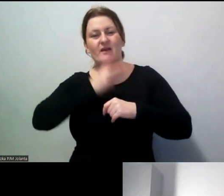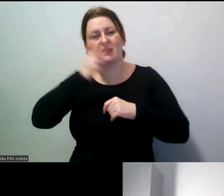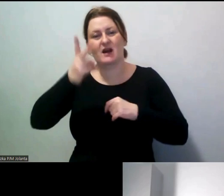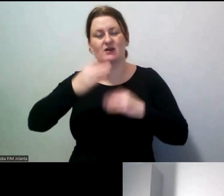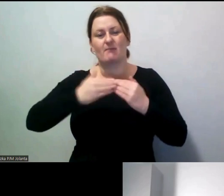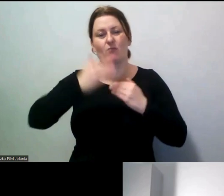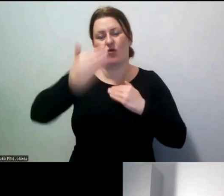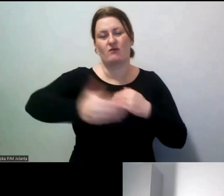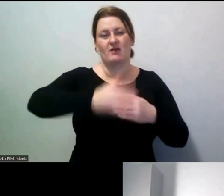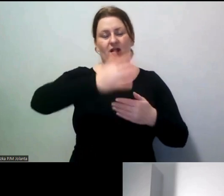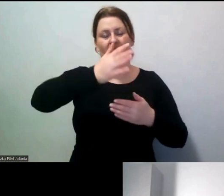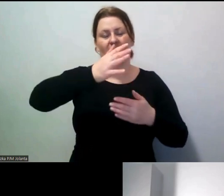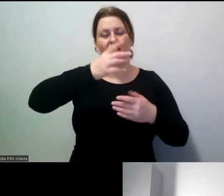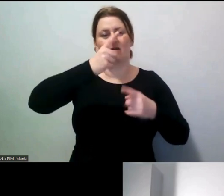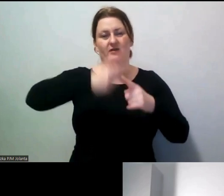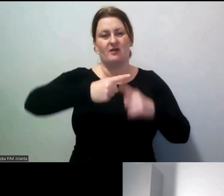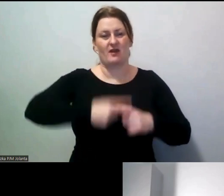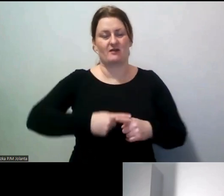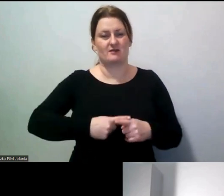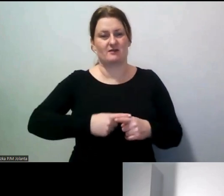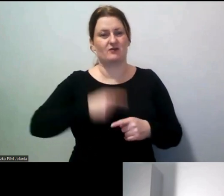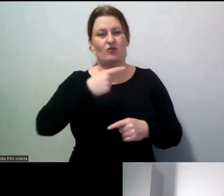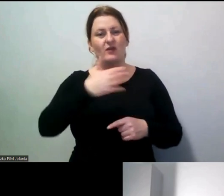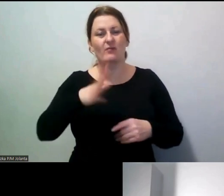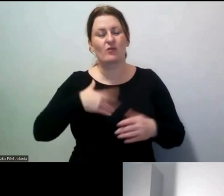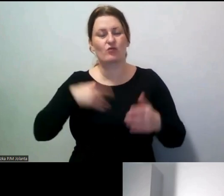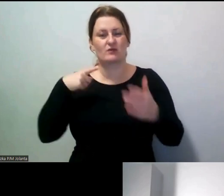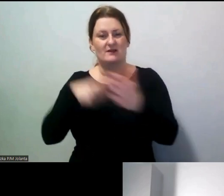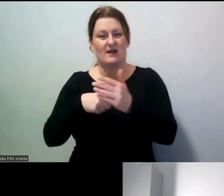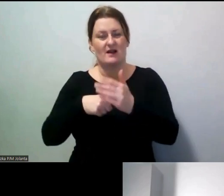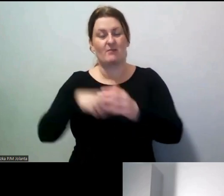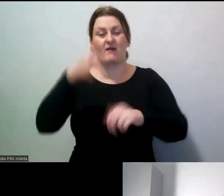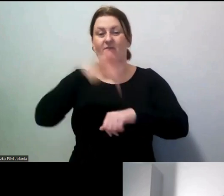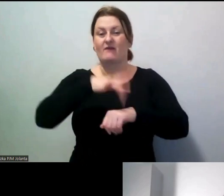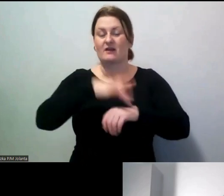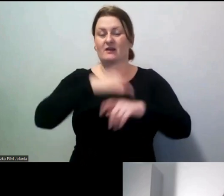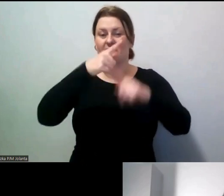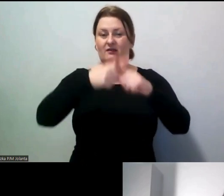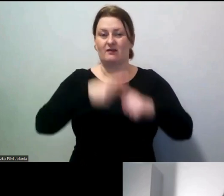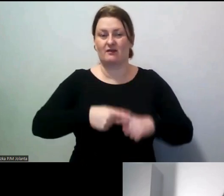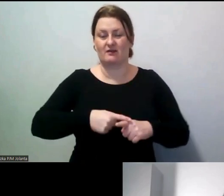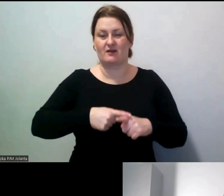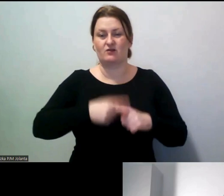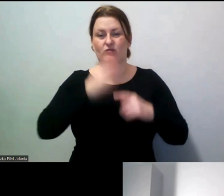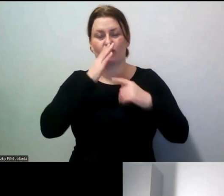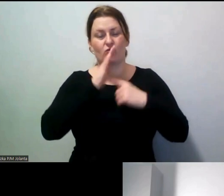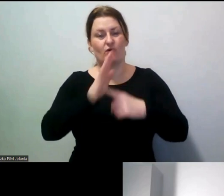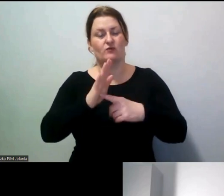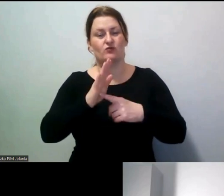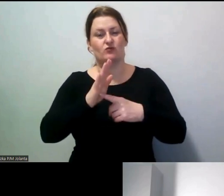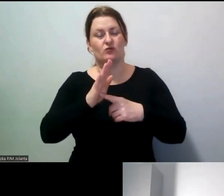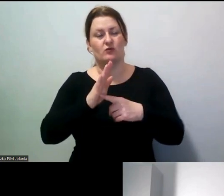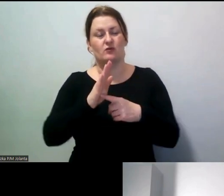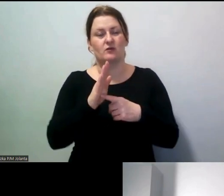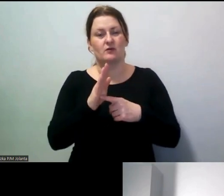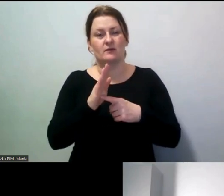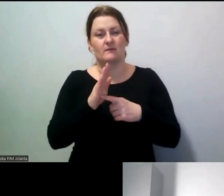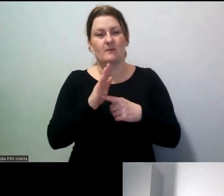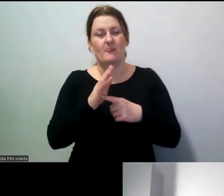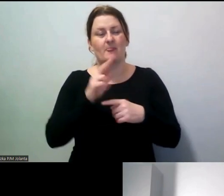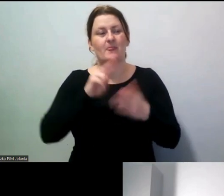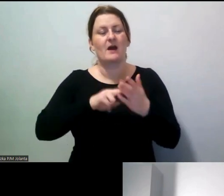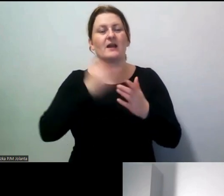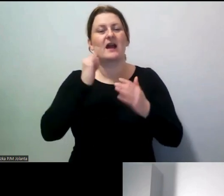Tutaj nie było to też tym celem, a zatem wyniki testu pokazują, na